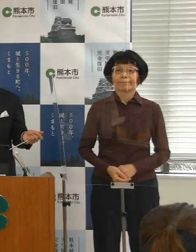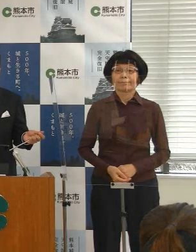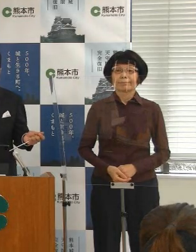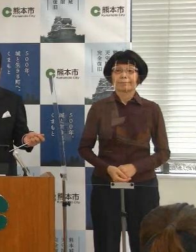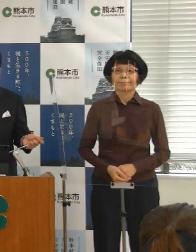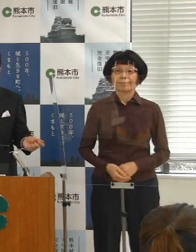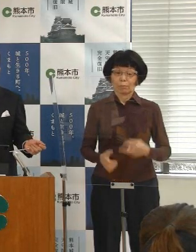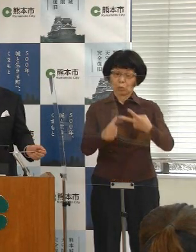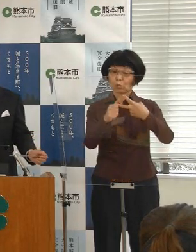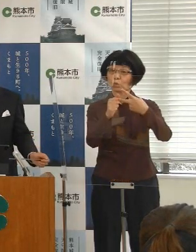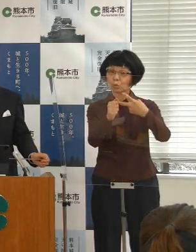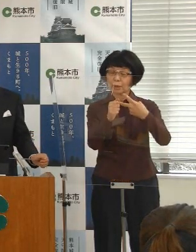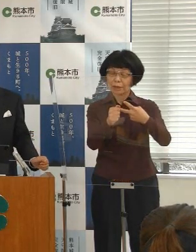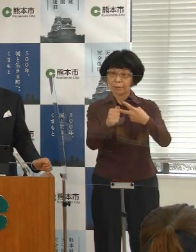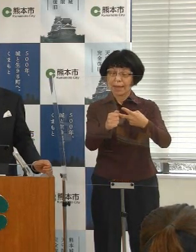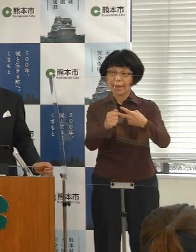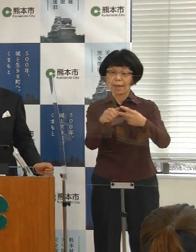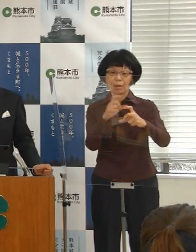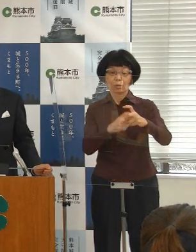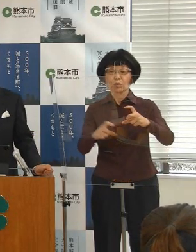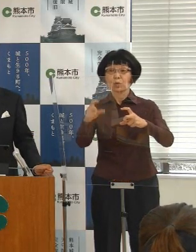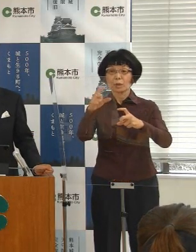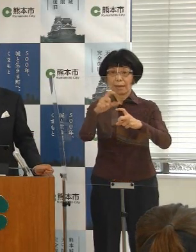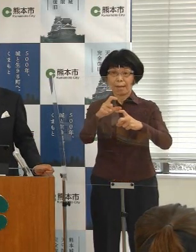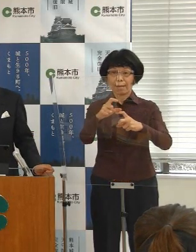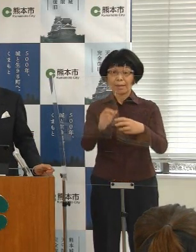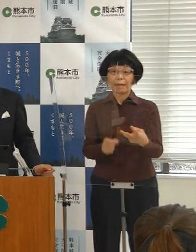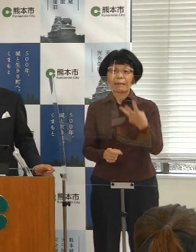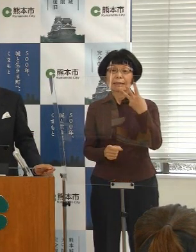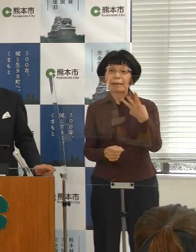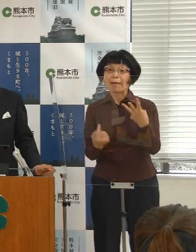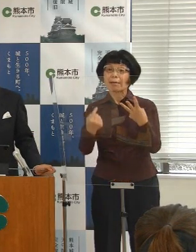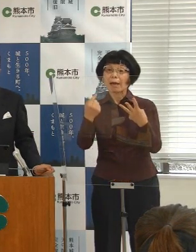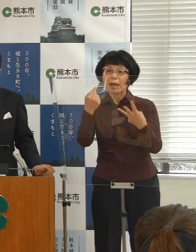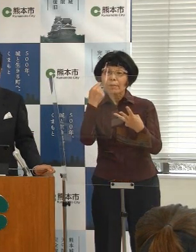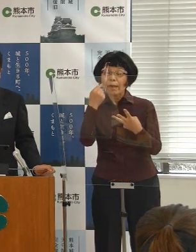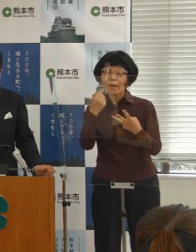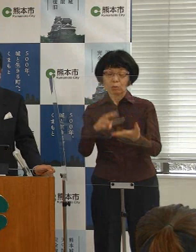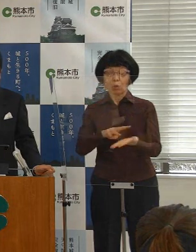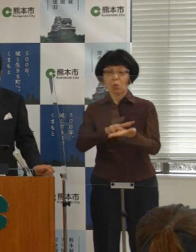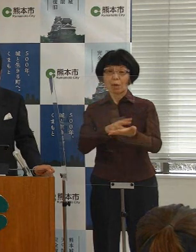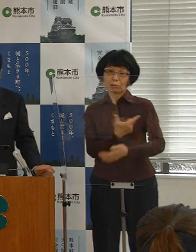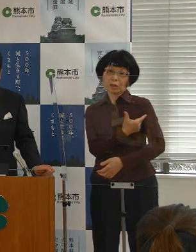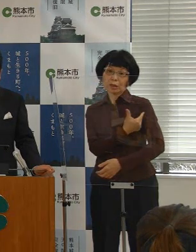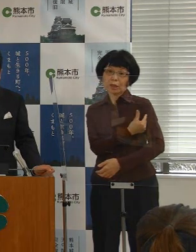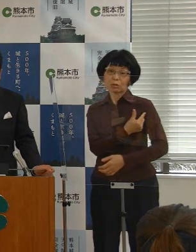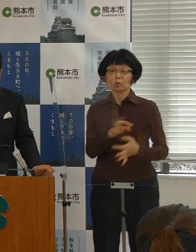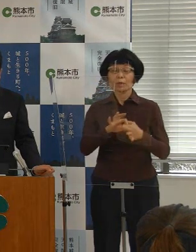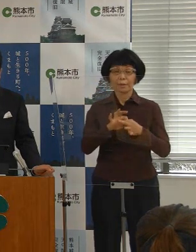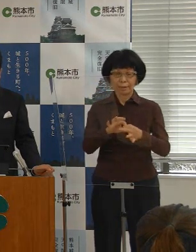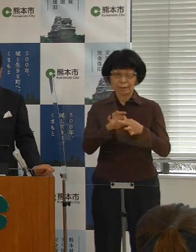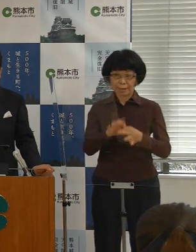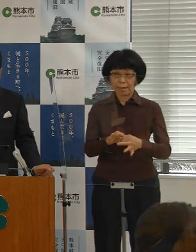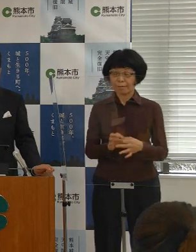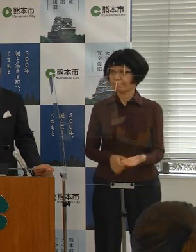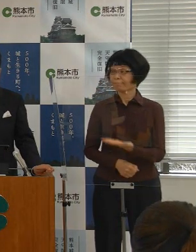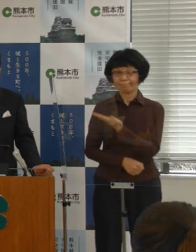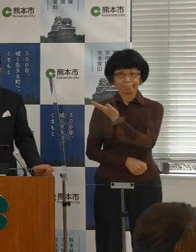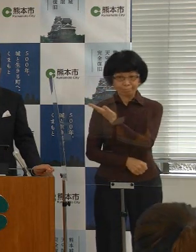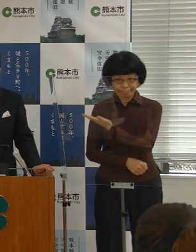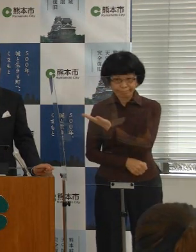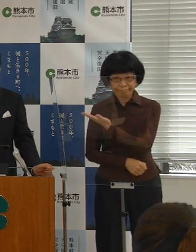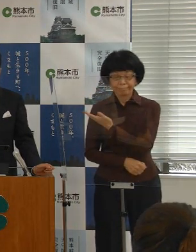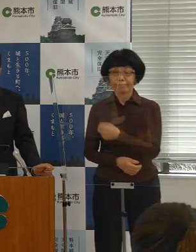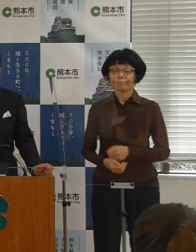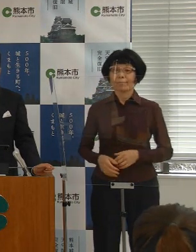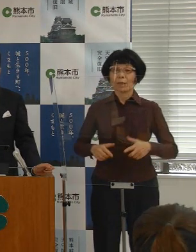2点目は追加接種、いわゆる3回目の接種についてでございます。モニターをご覧ください。